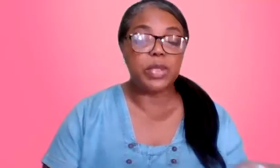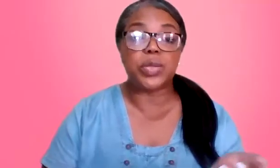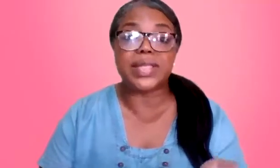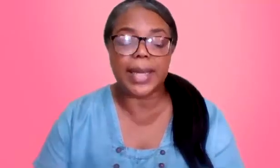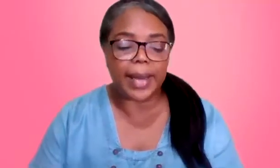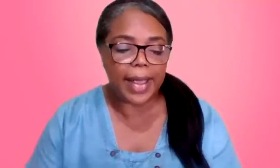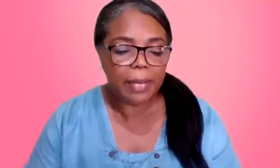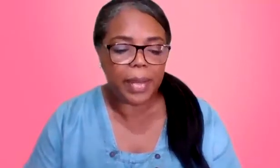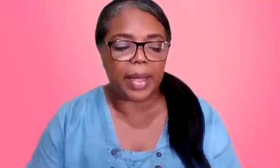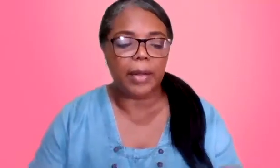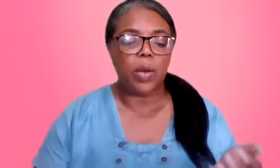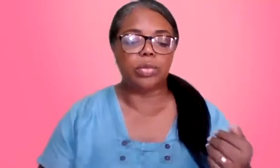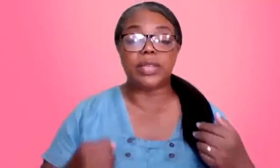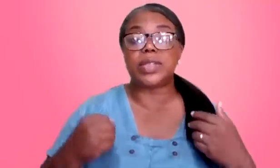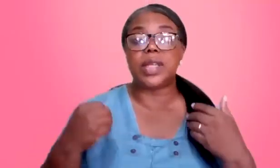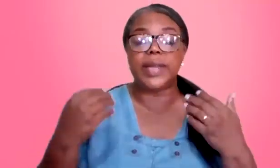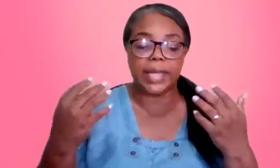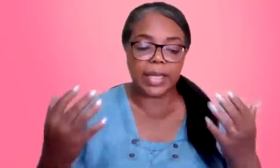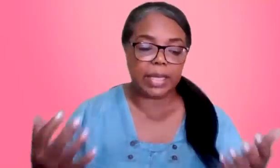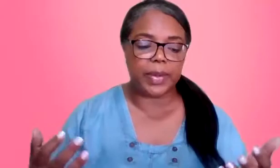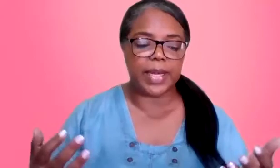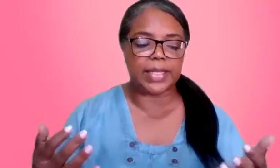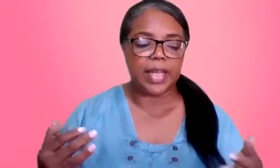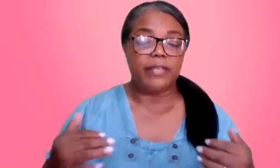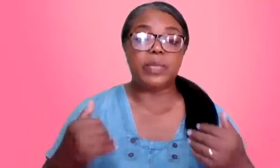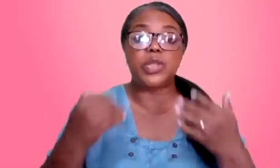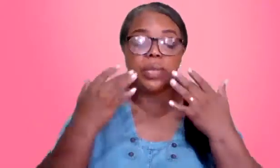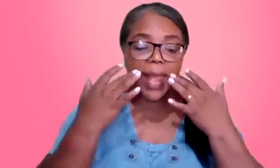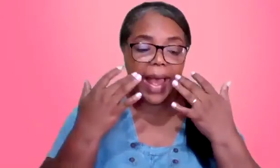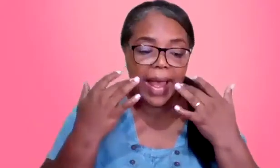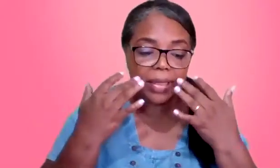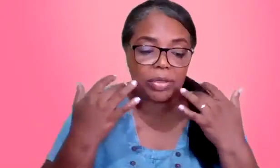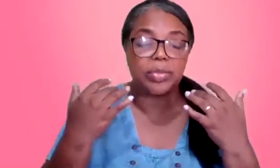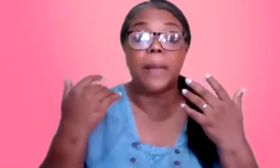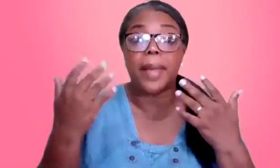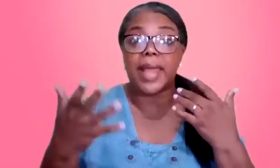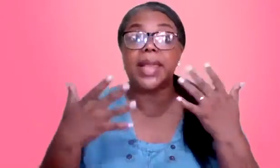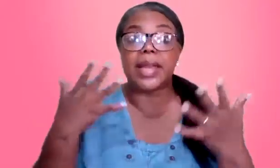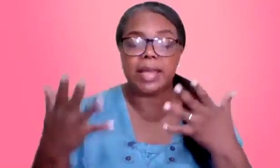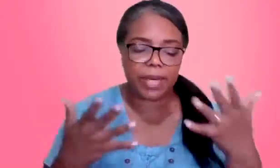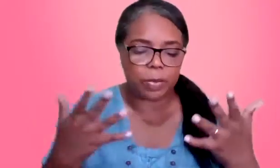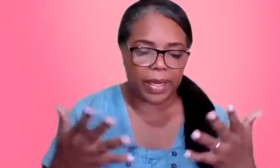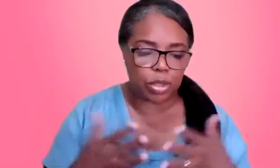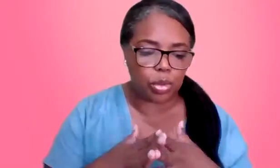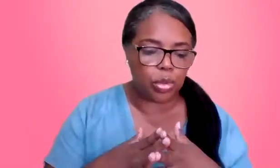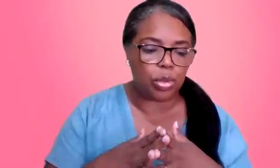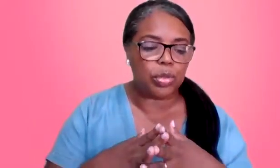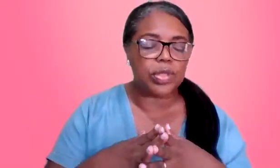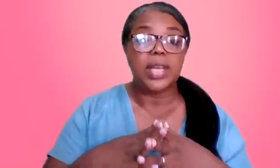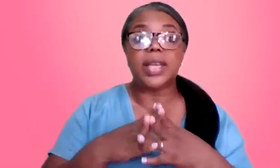o cinema com tradução em Libras. Vimos o teatro também em Libras para surdos.